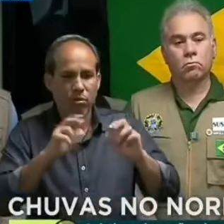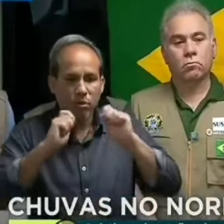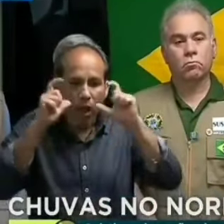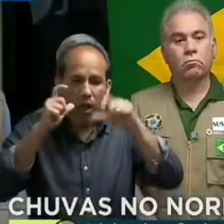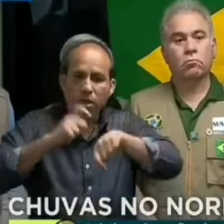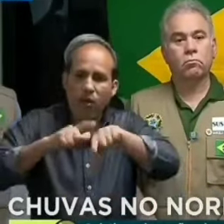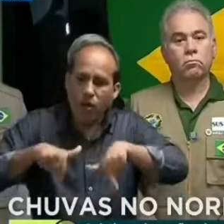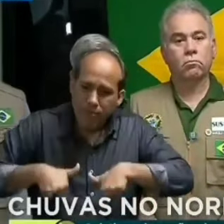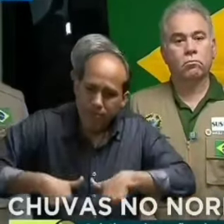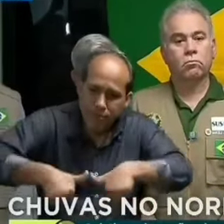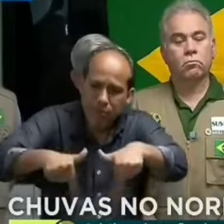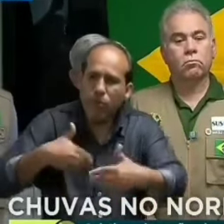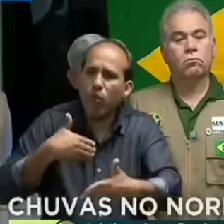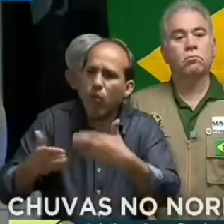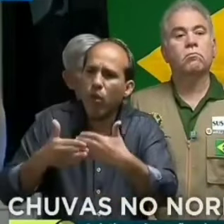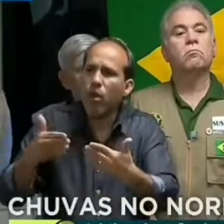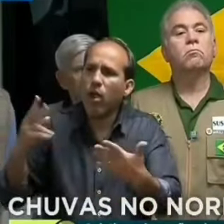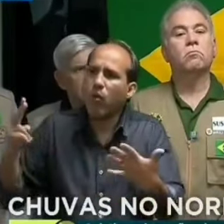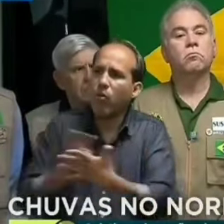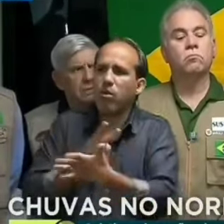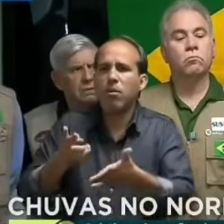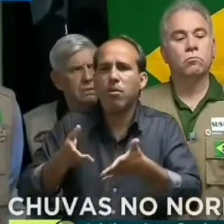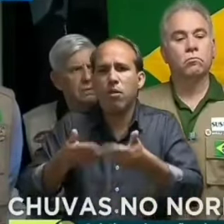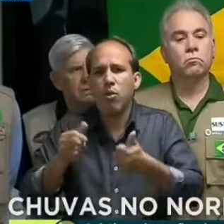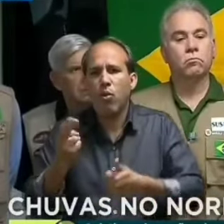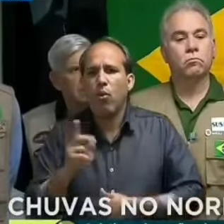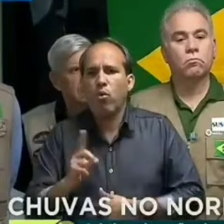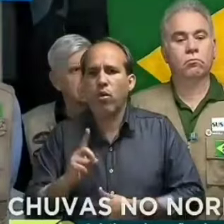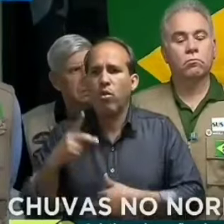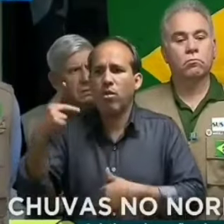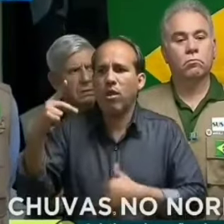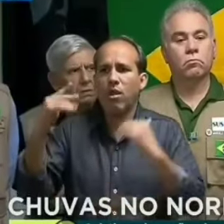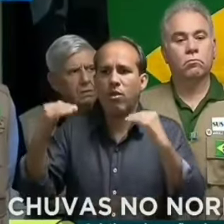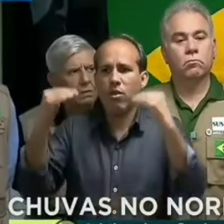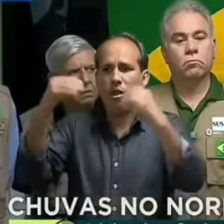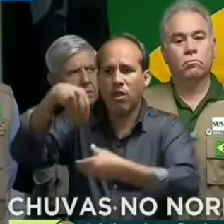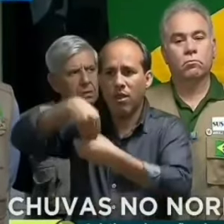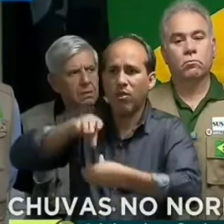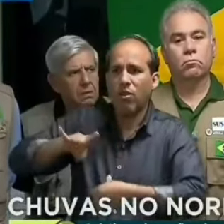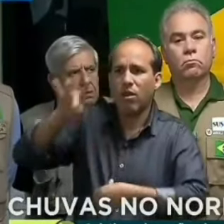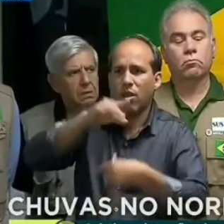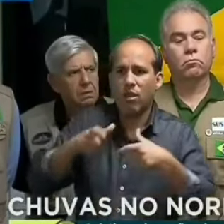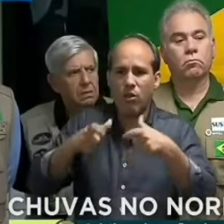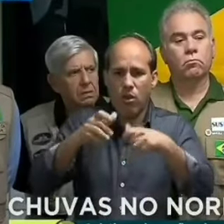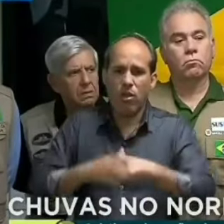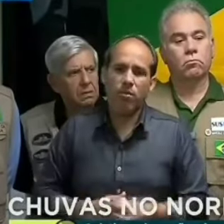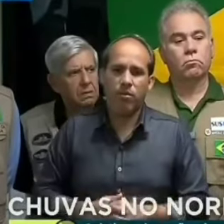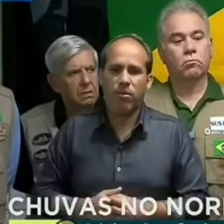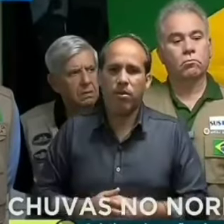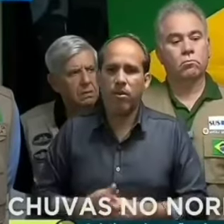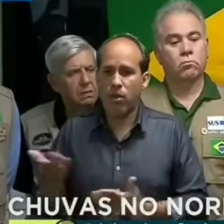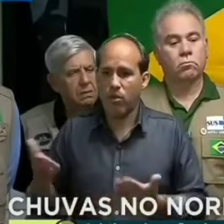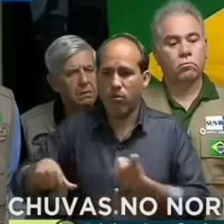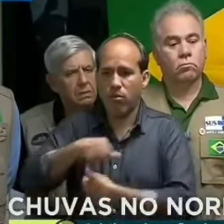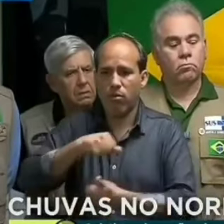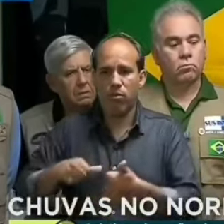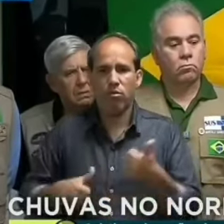qualquer situação, independente de pedido de autoridades locais. Eu começo aqui passando a